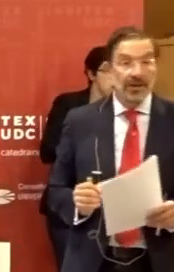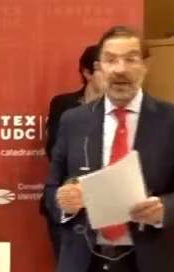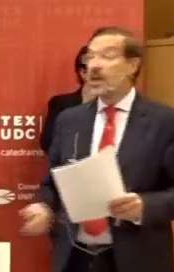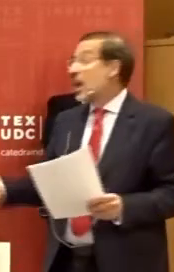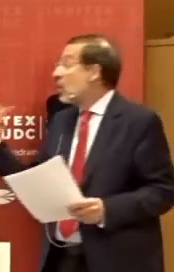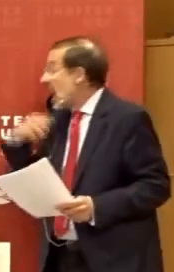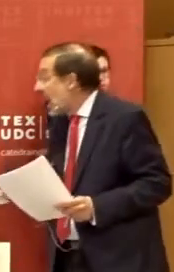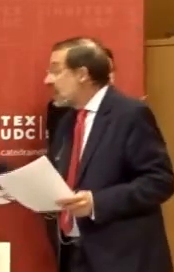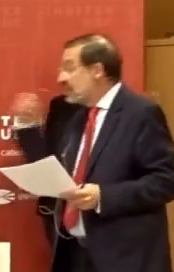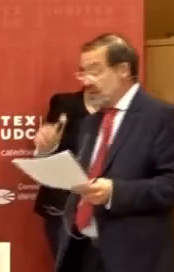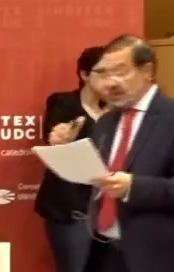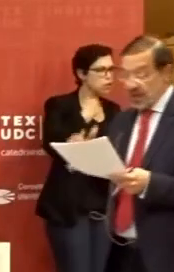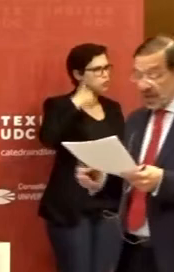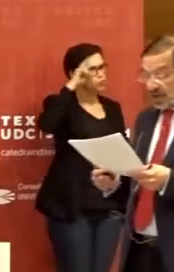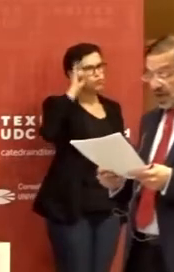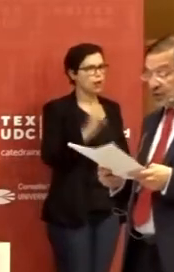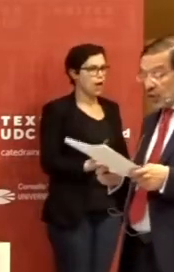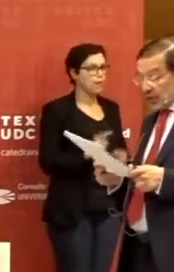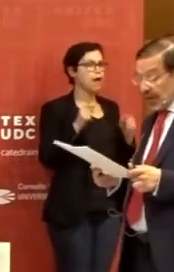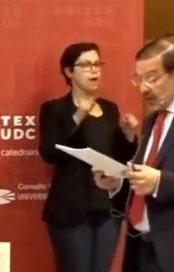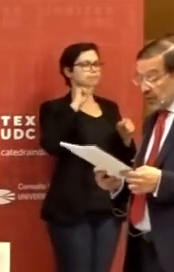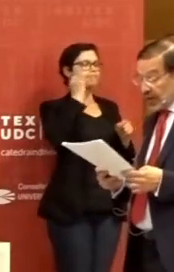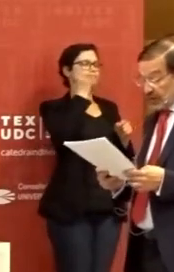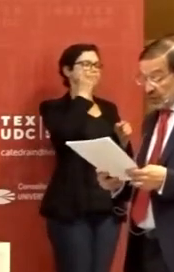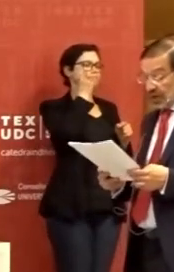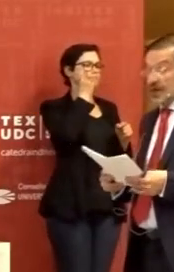intelectual. Claro, ahí eso